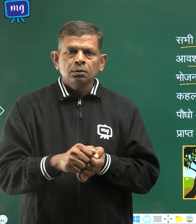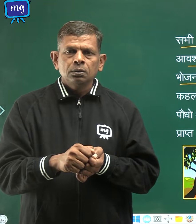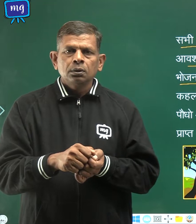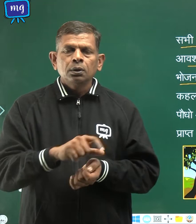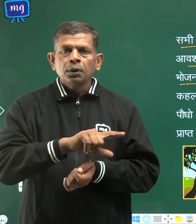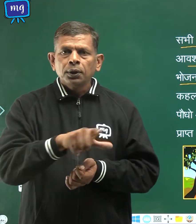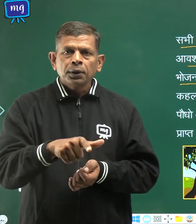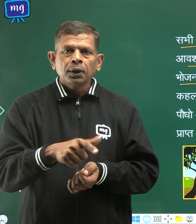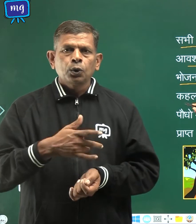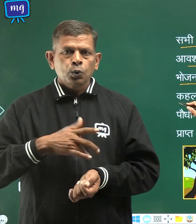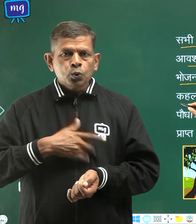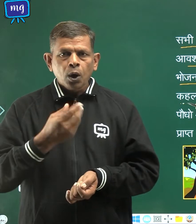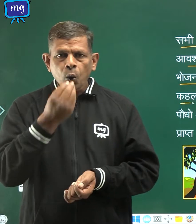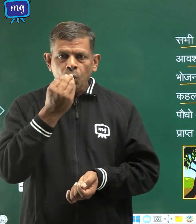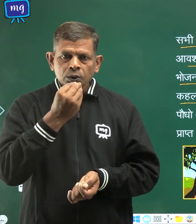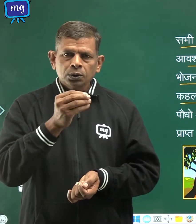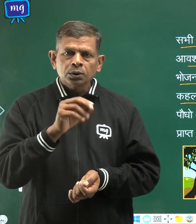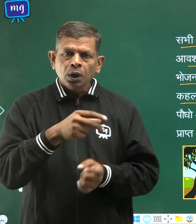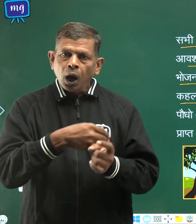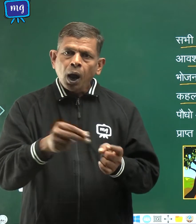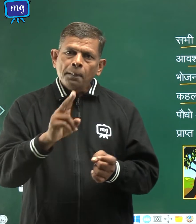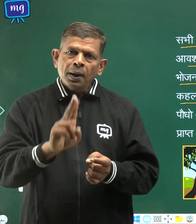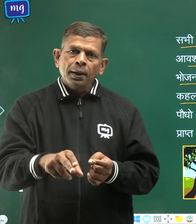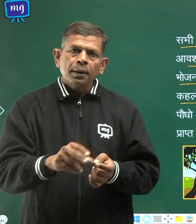ये स्वपोषी कहलाते हैं।